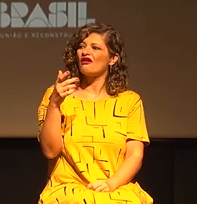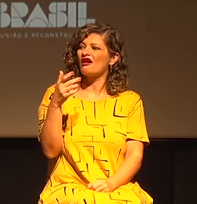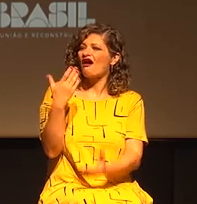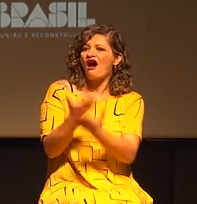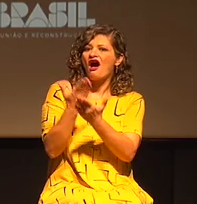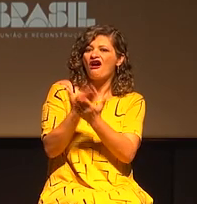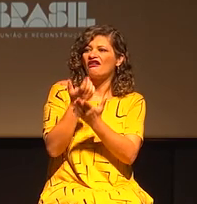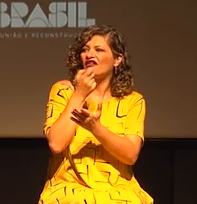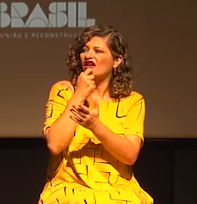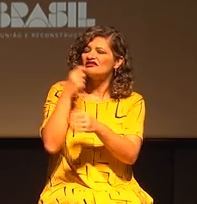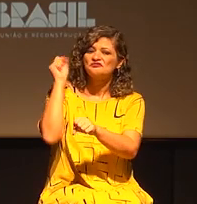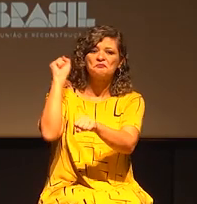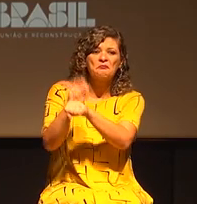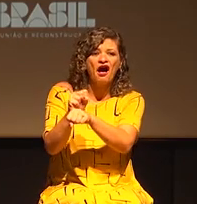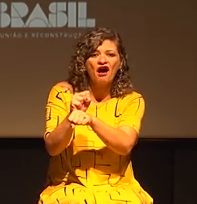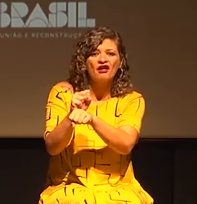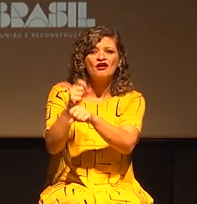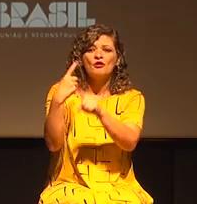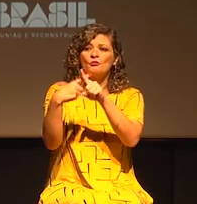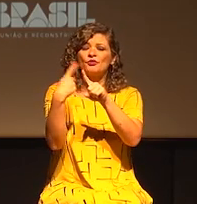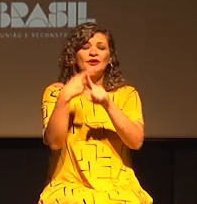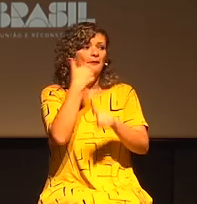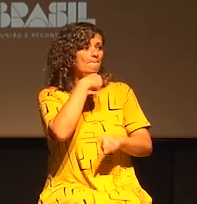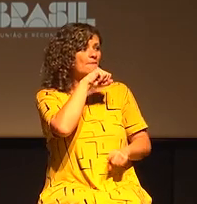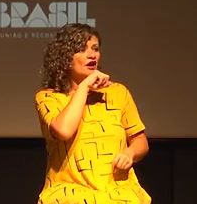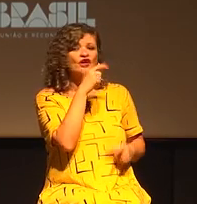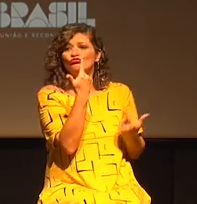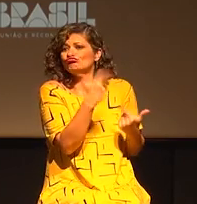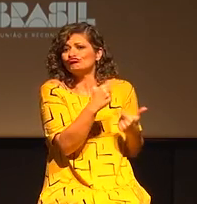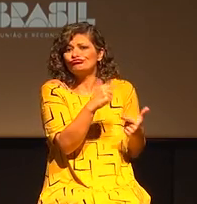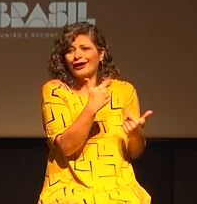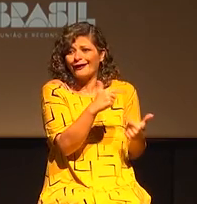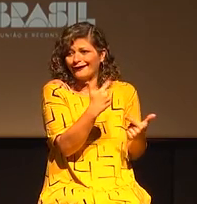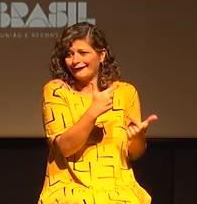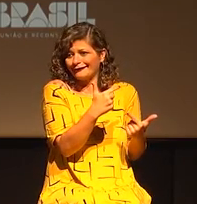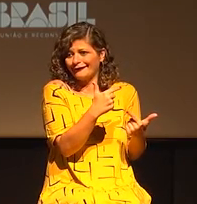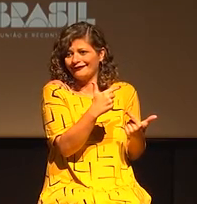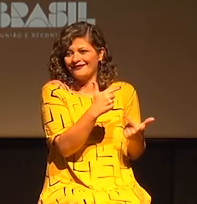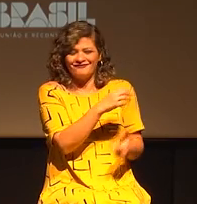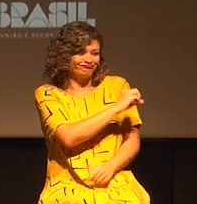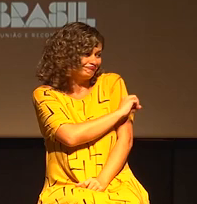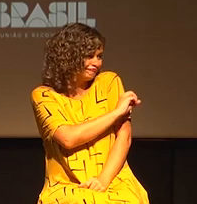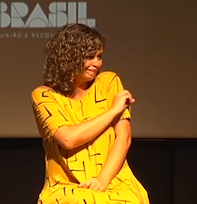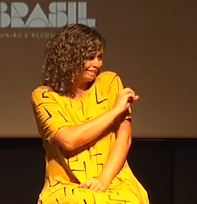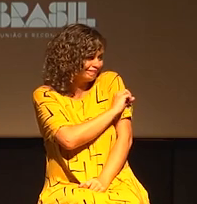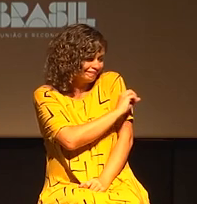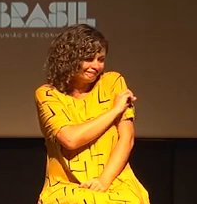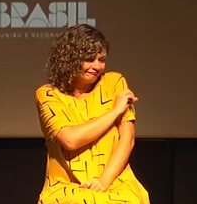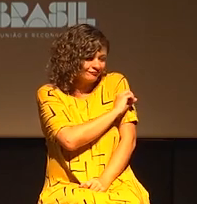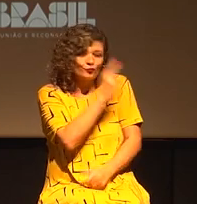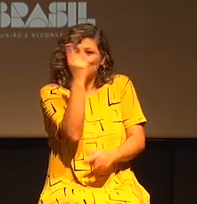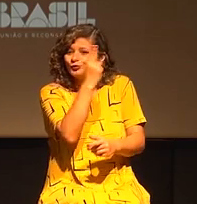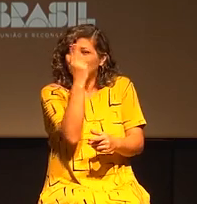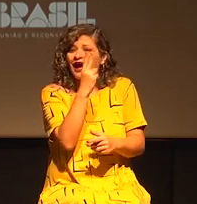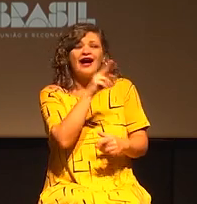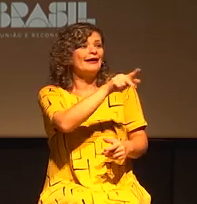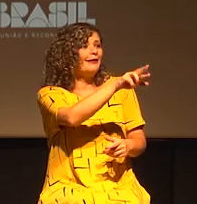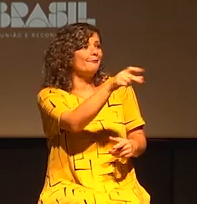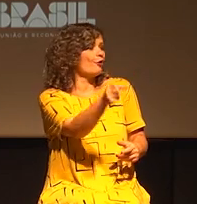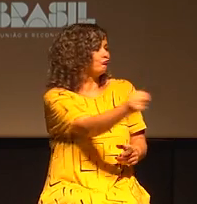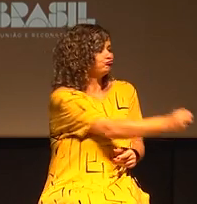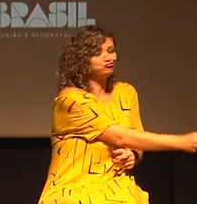porque porque a mãe não tem creche então um irmão tem que cuidar do outro outra família teve que